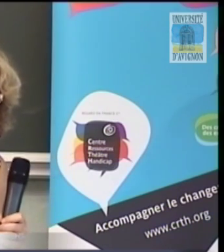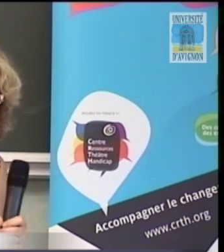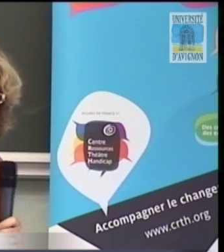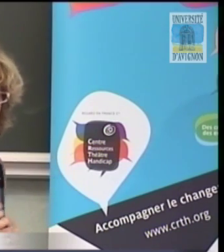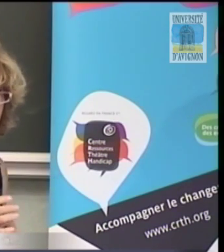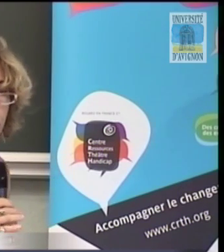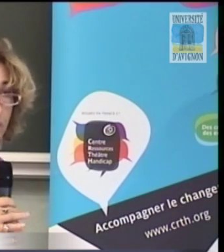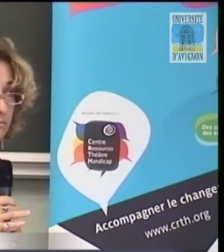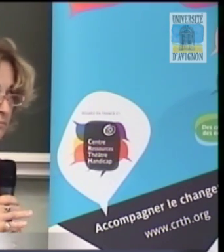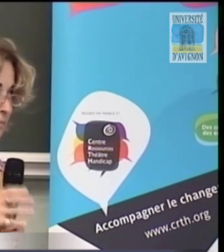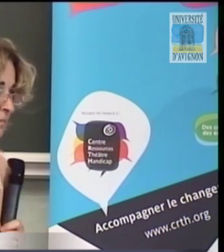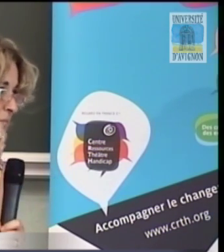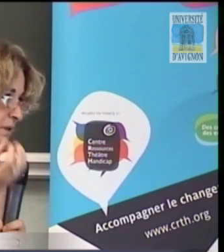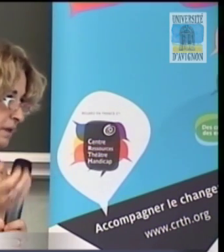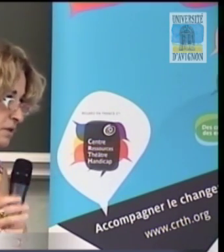quelques personnes, voire une,